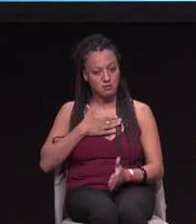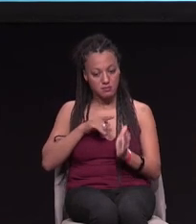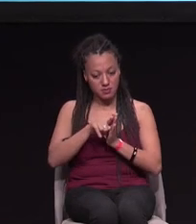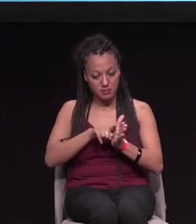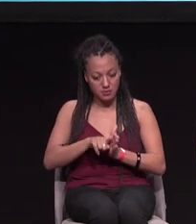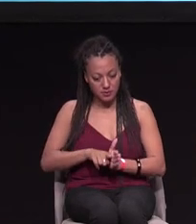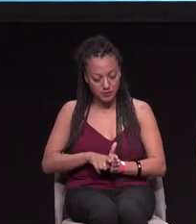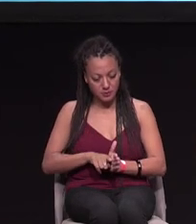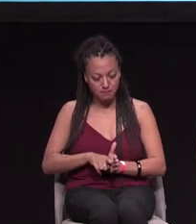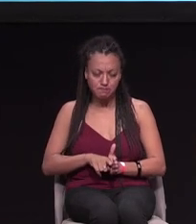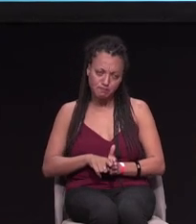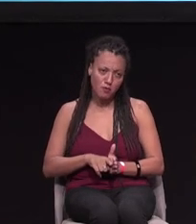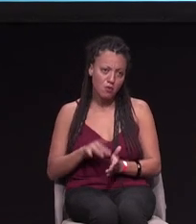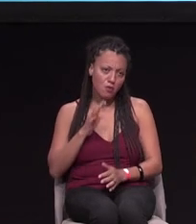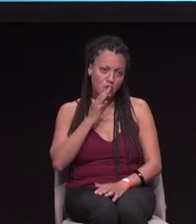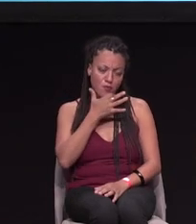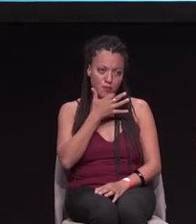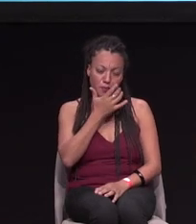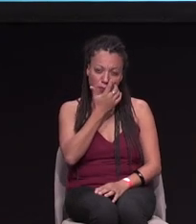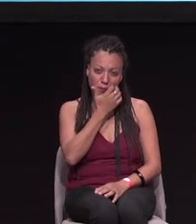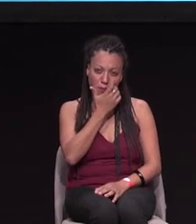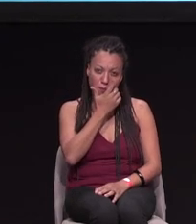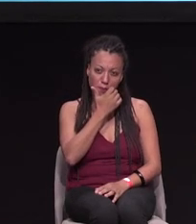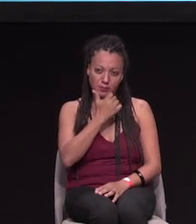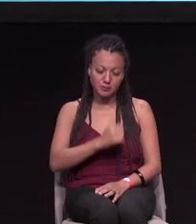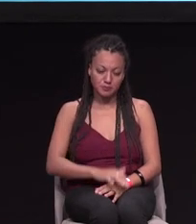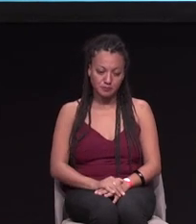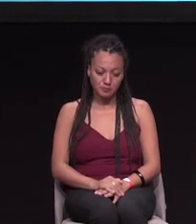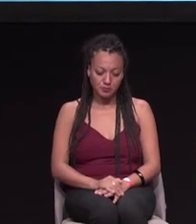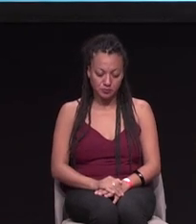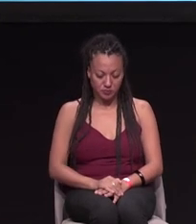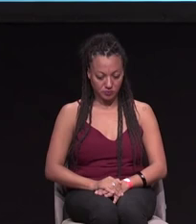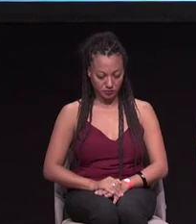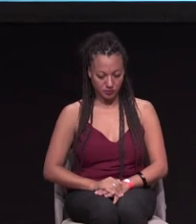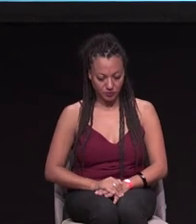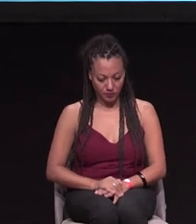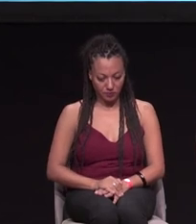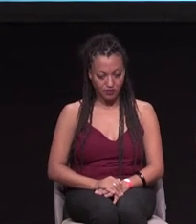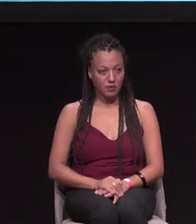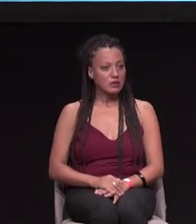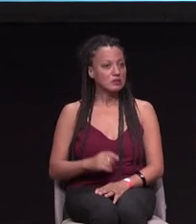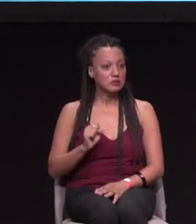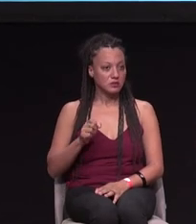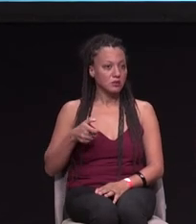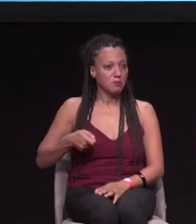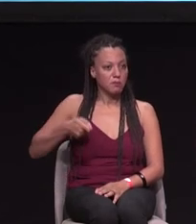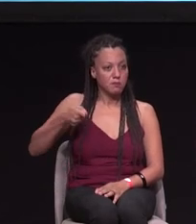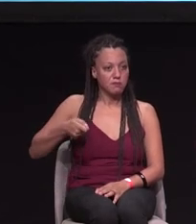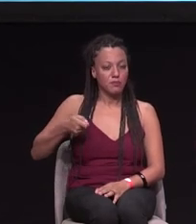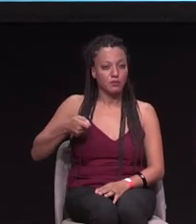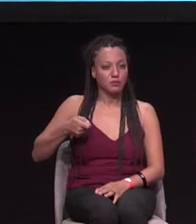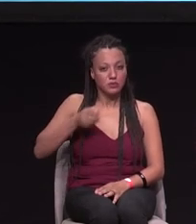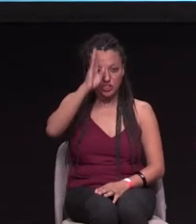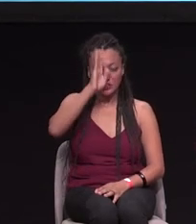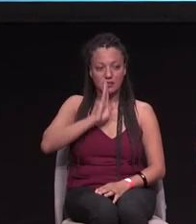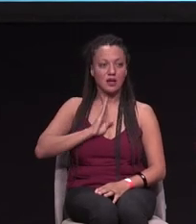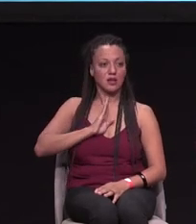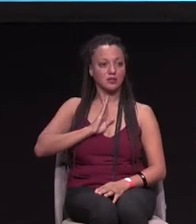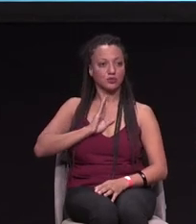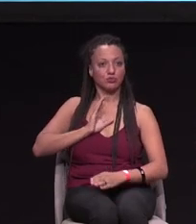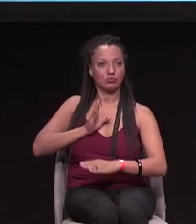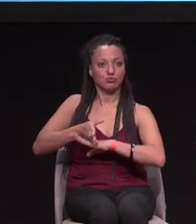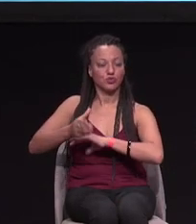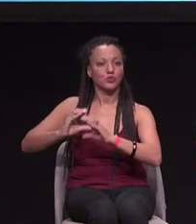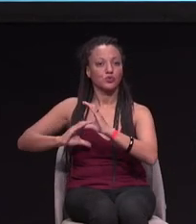com certeza assim se foi é uma uma bolsa pública e esse esse concurso